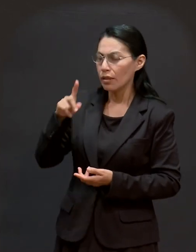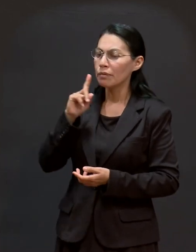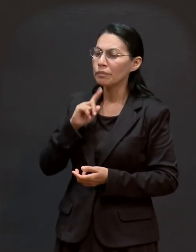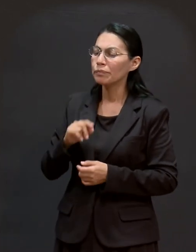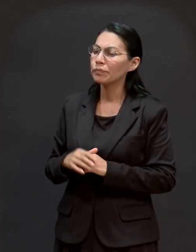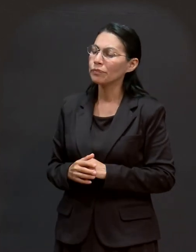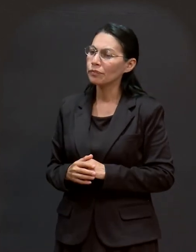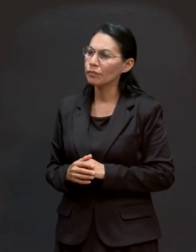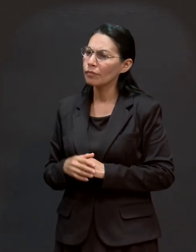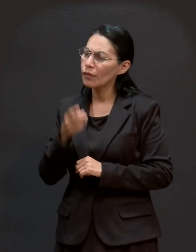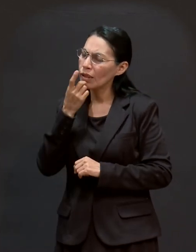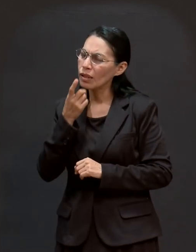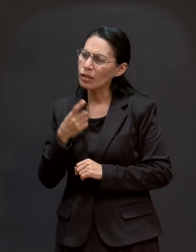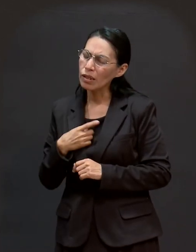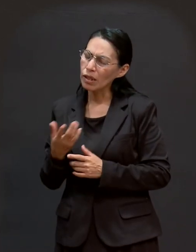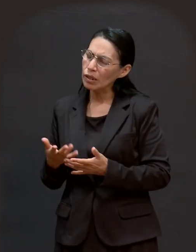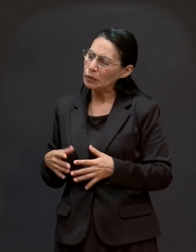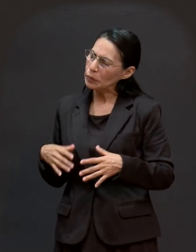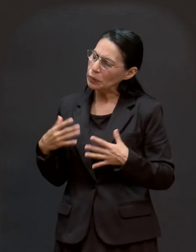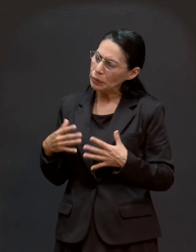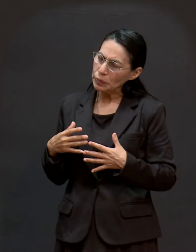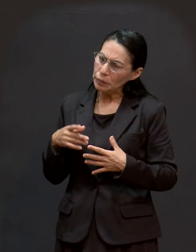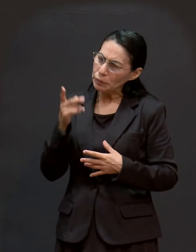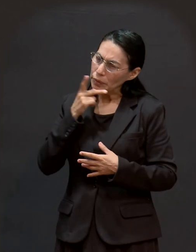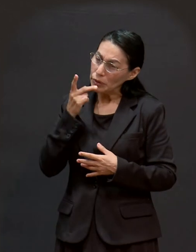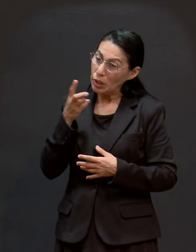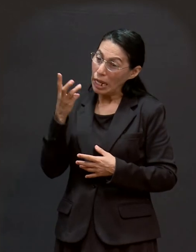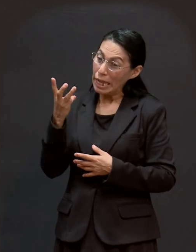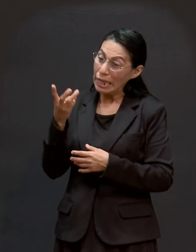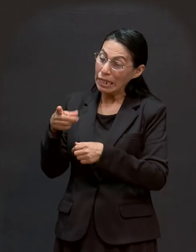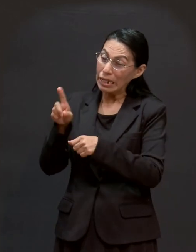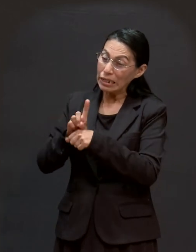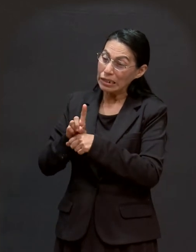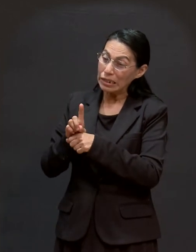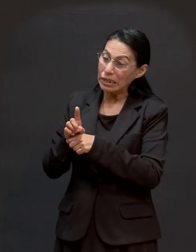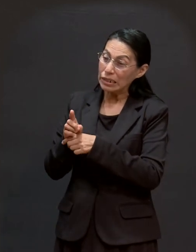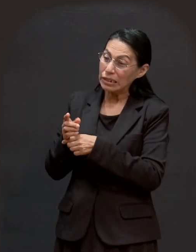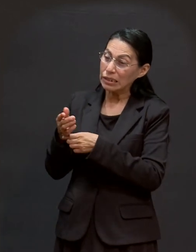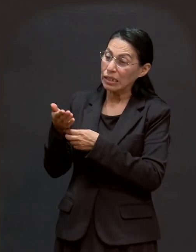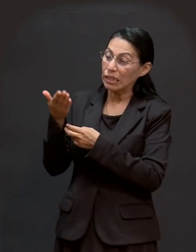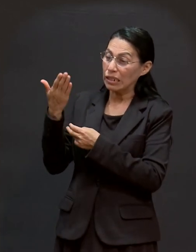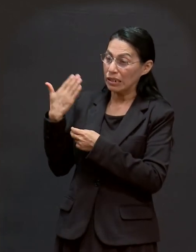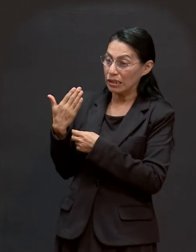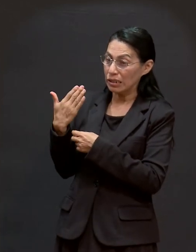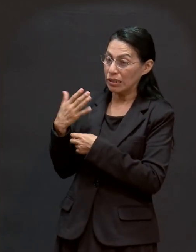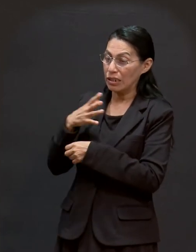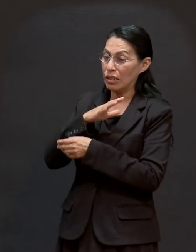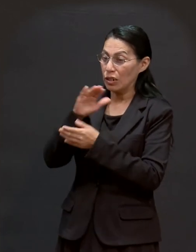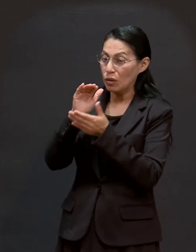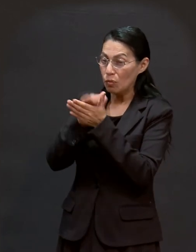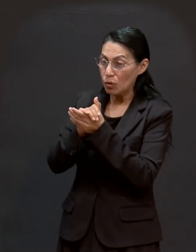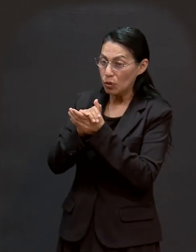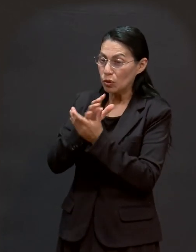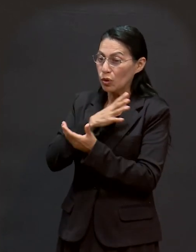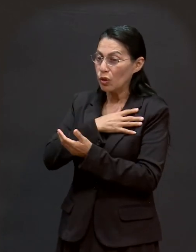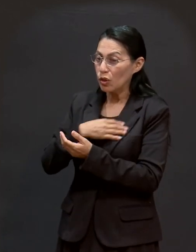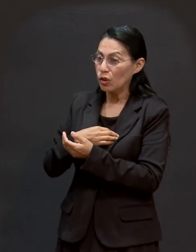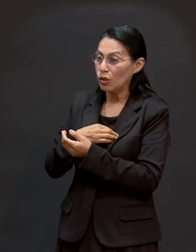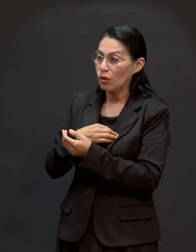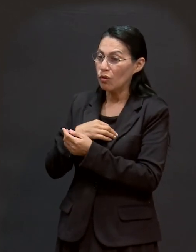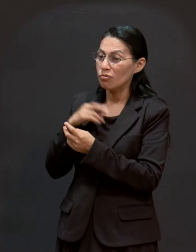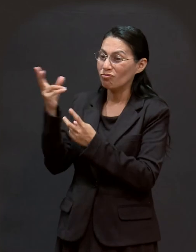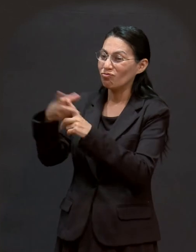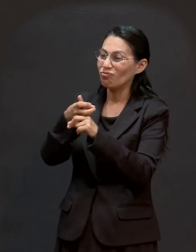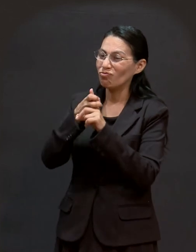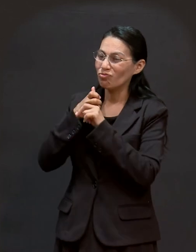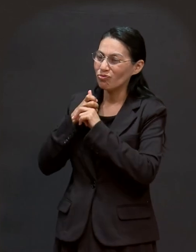está allí en california y me dice pastor es que desde hace tres días mi esposo y mi hijo